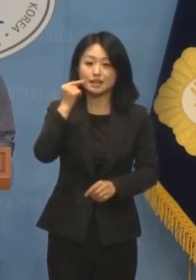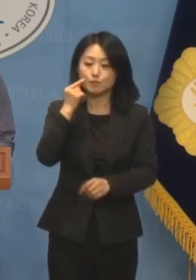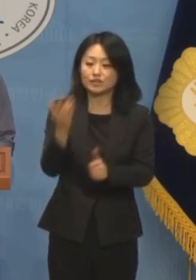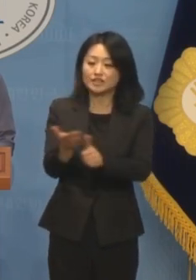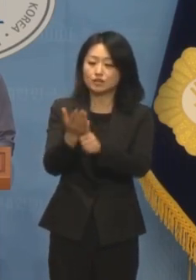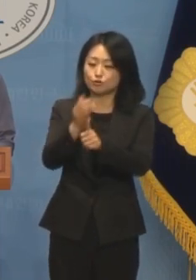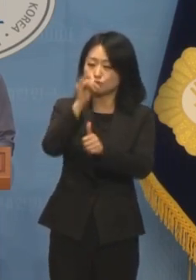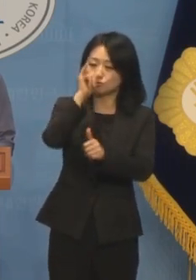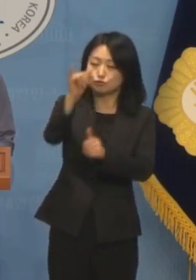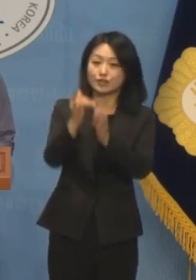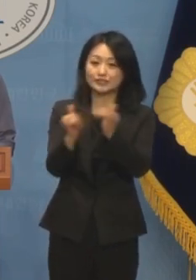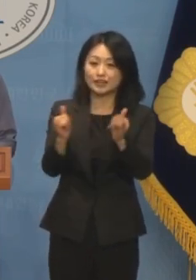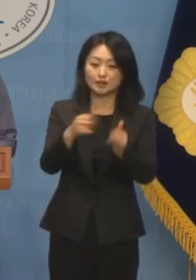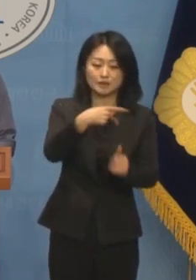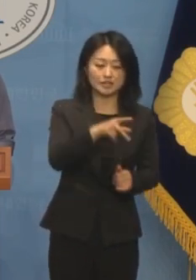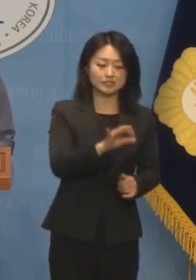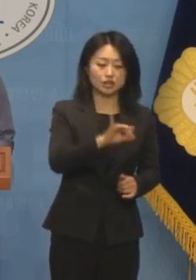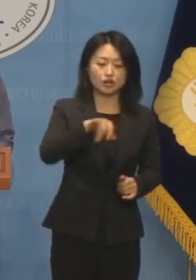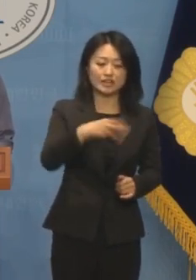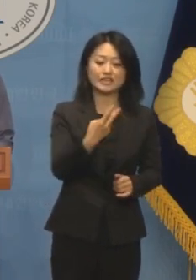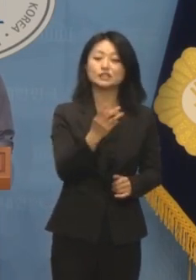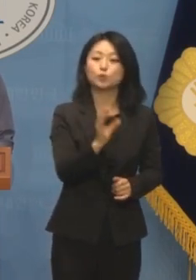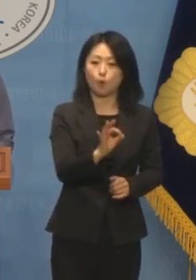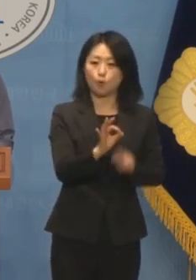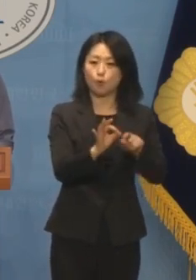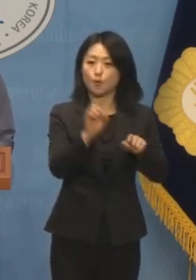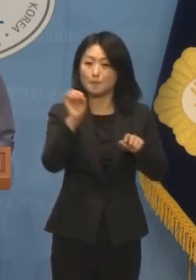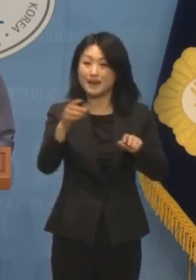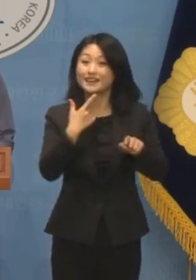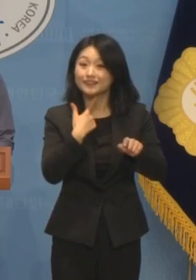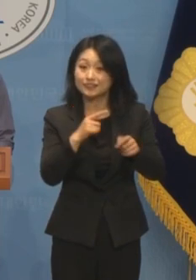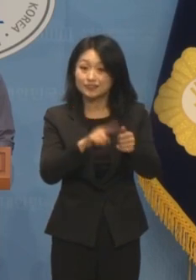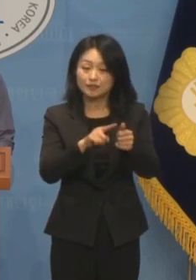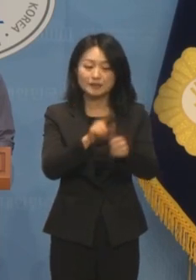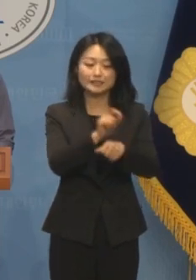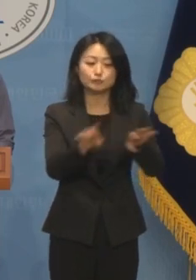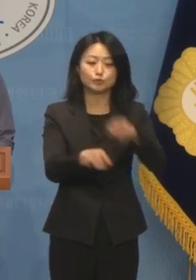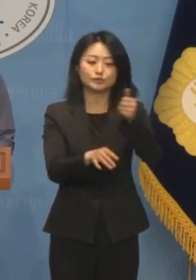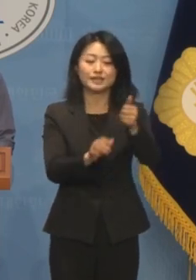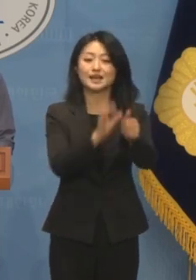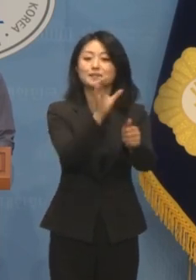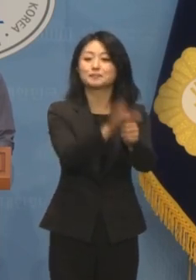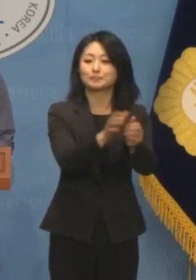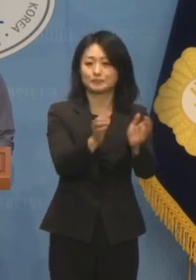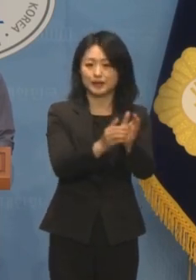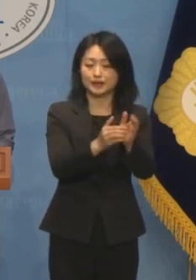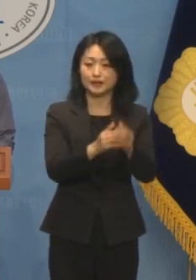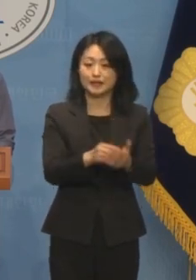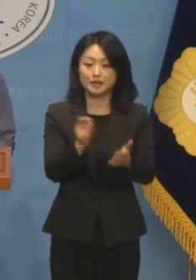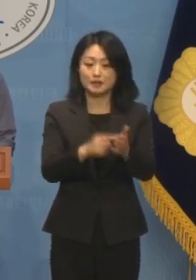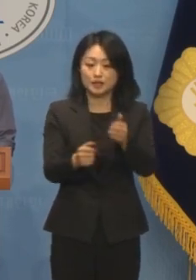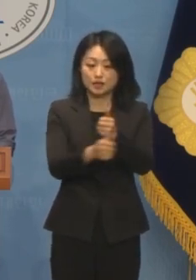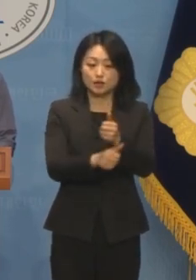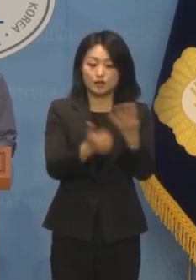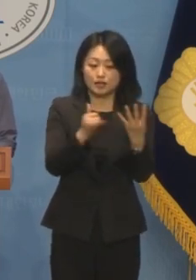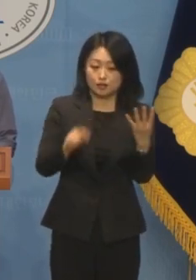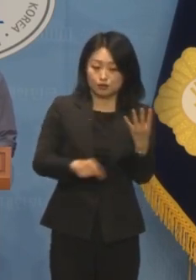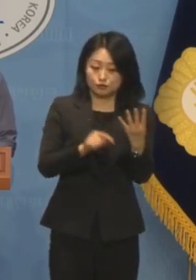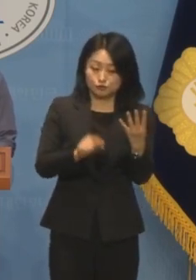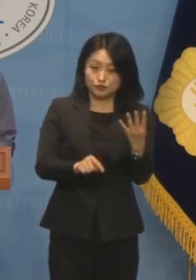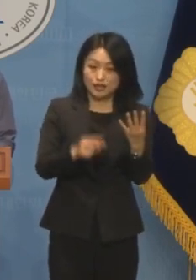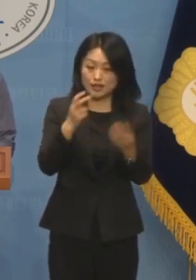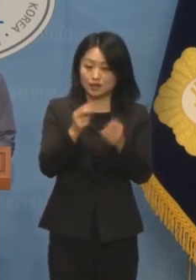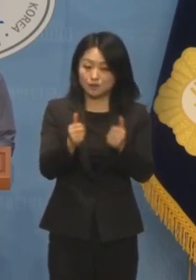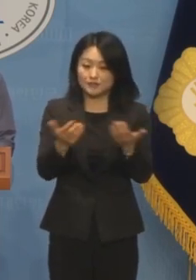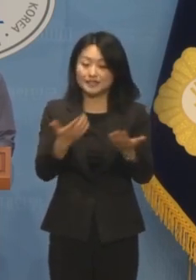주장한 성일종 의원이 사무총장에 내정되었습니다. 지명직 비대위원 4명 중